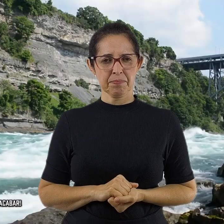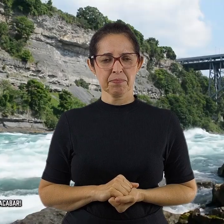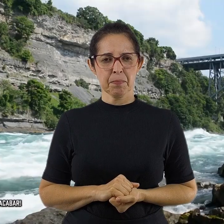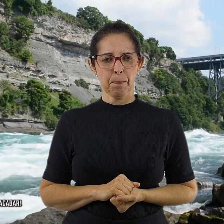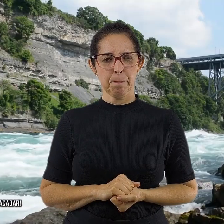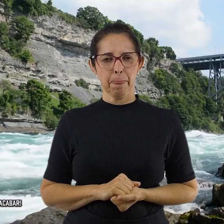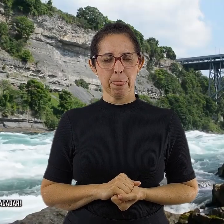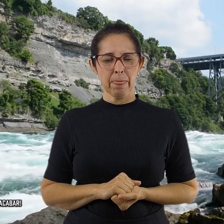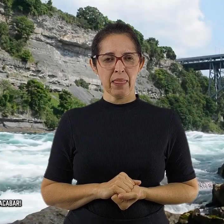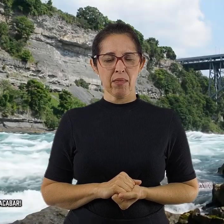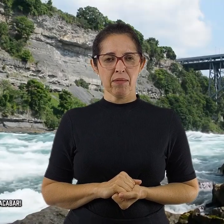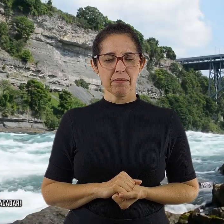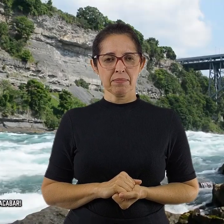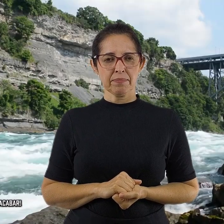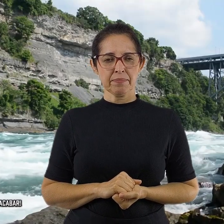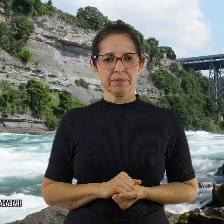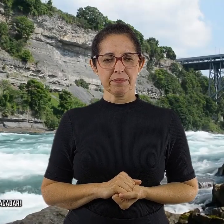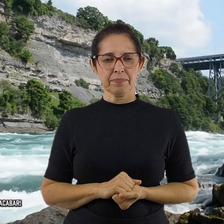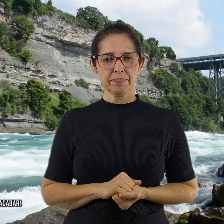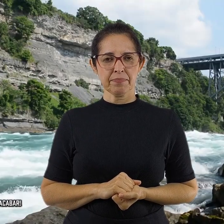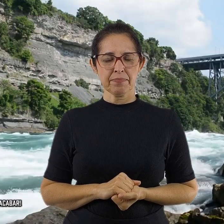Edribio shera halabash.